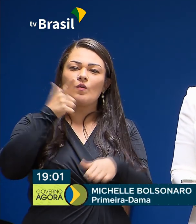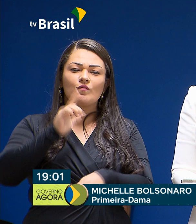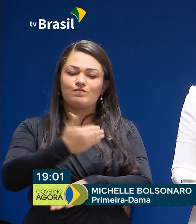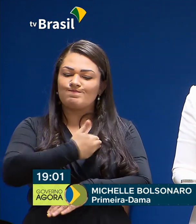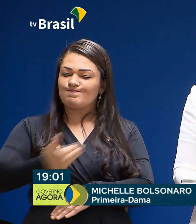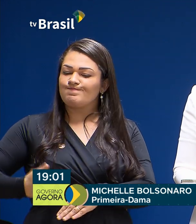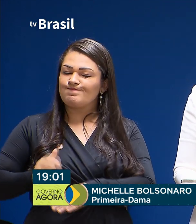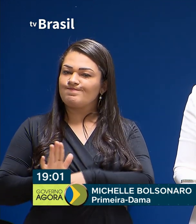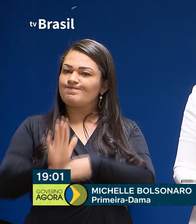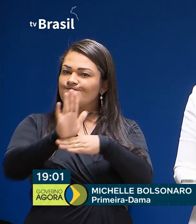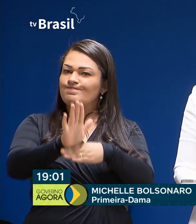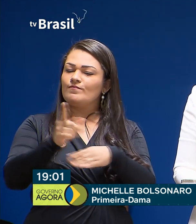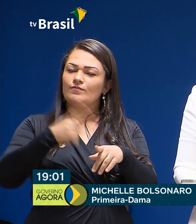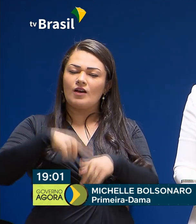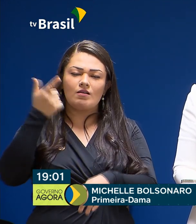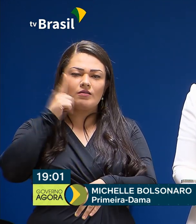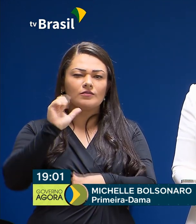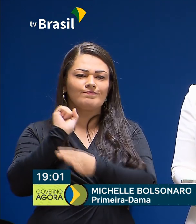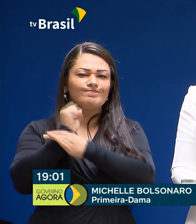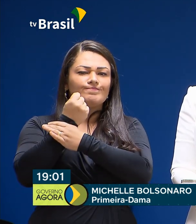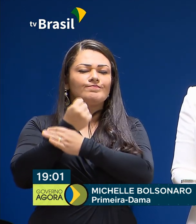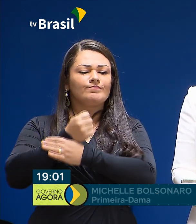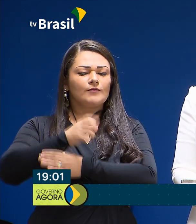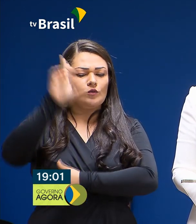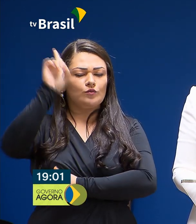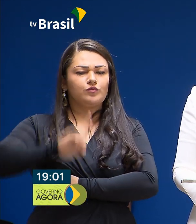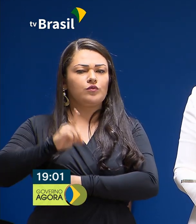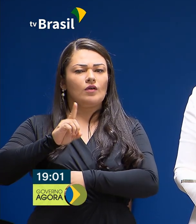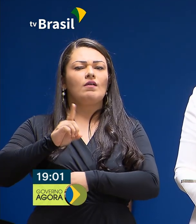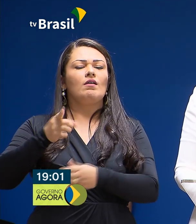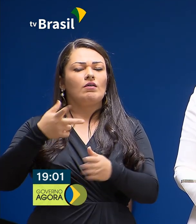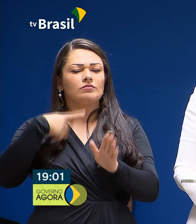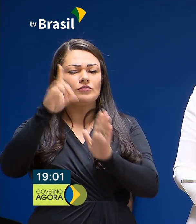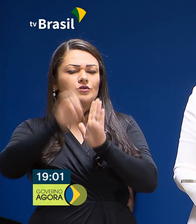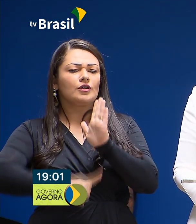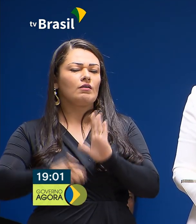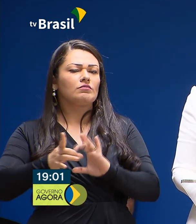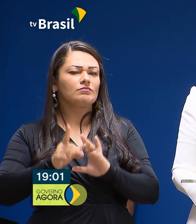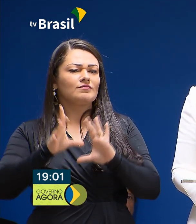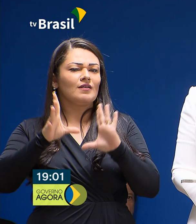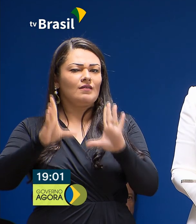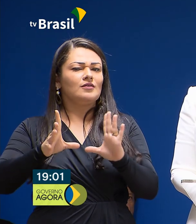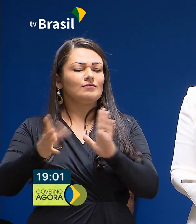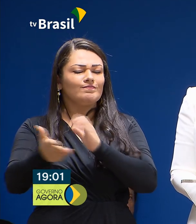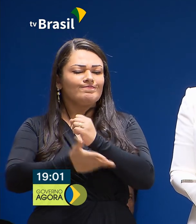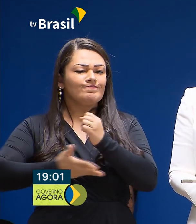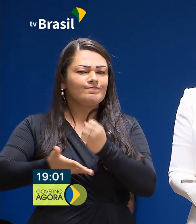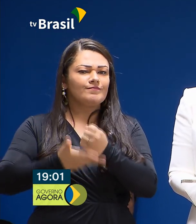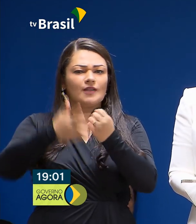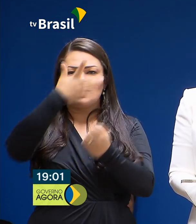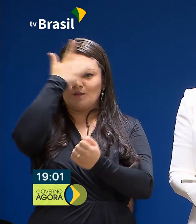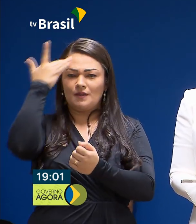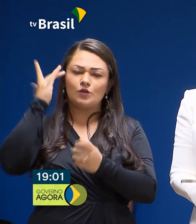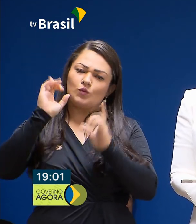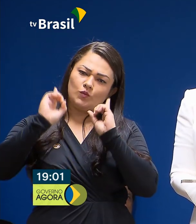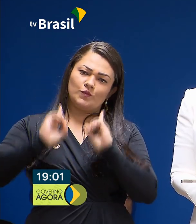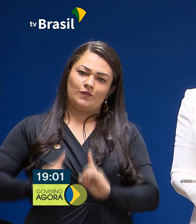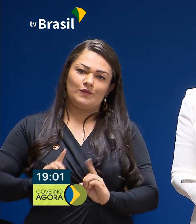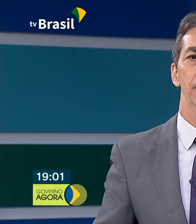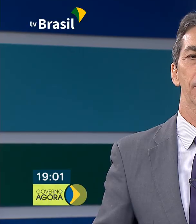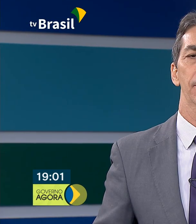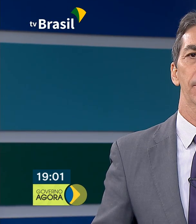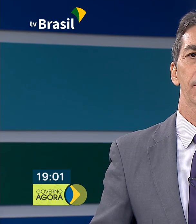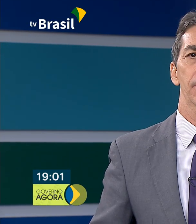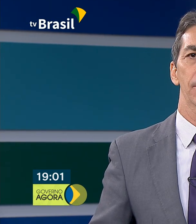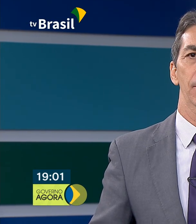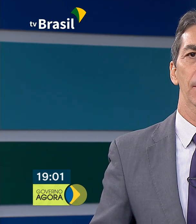no sentido de garantir o pleno exercício dos direitos e das liberdades fundamentais das pessoas com deficiência